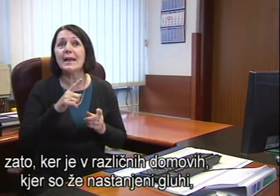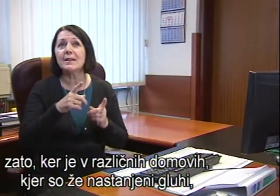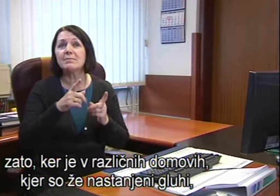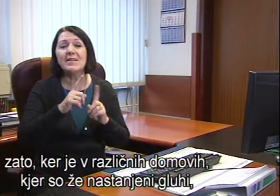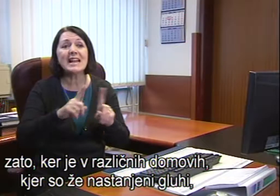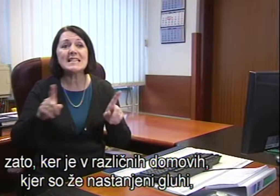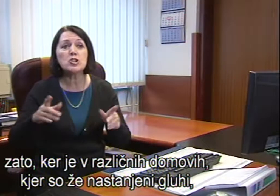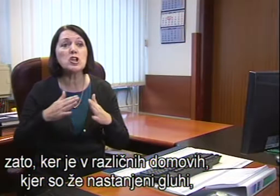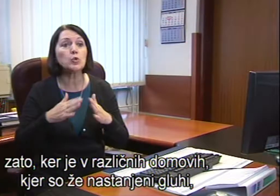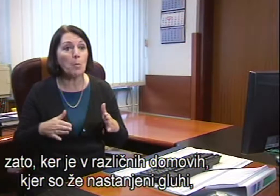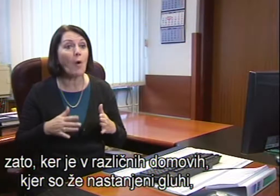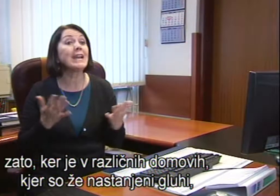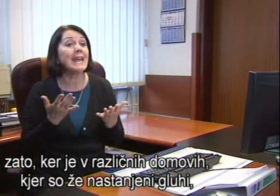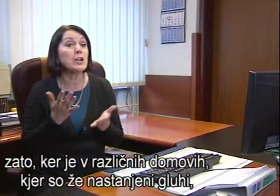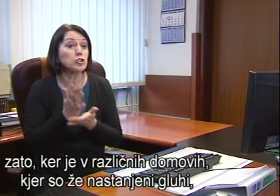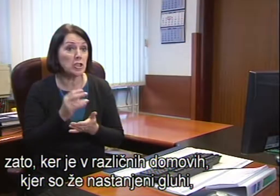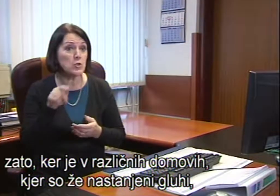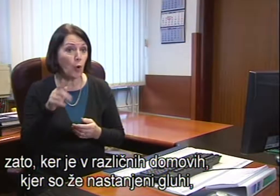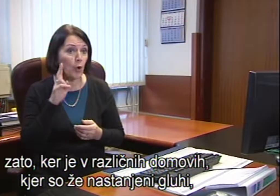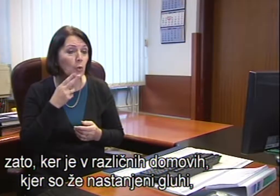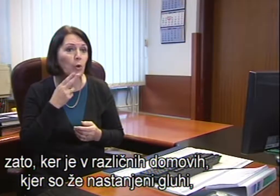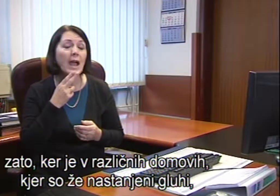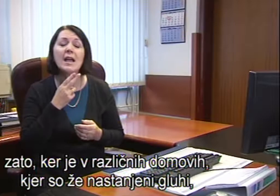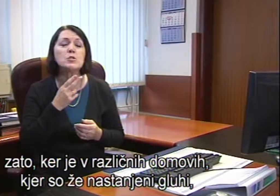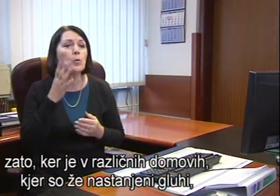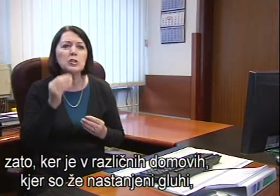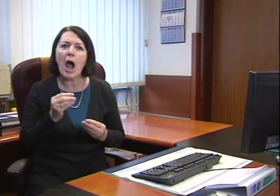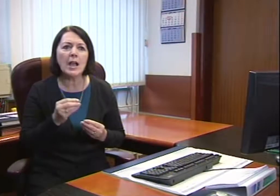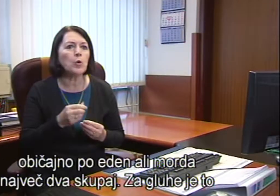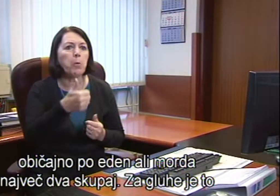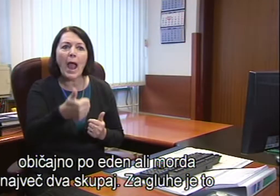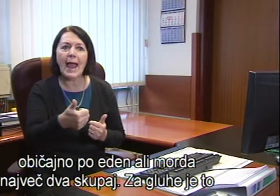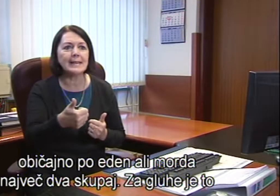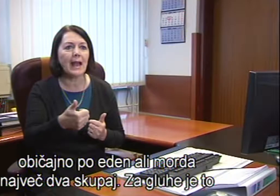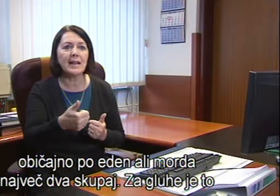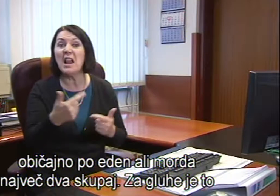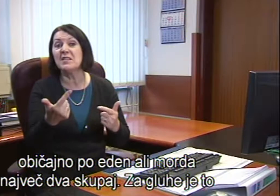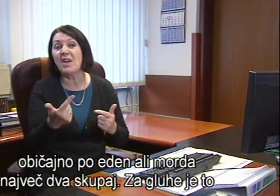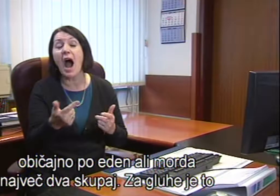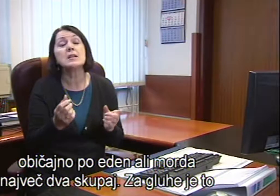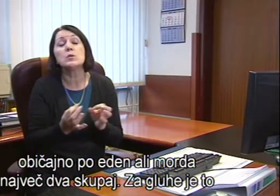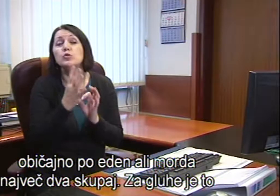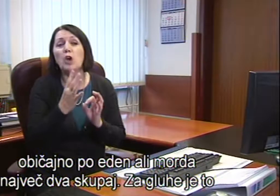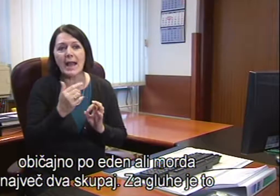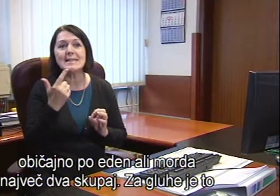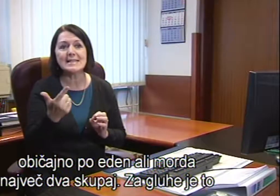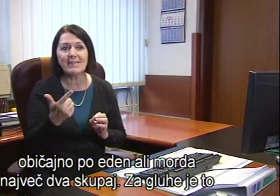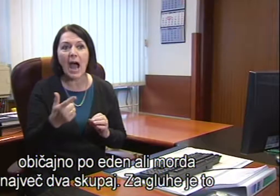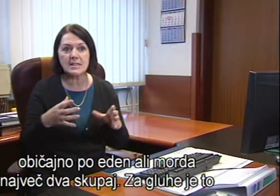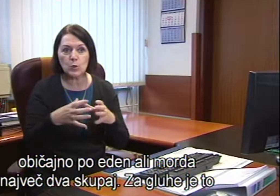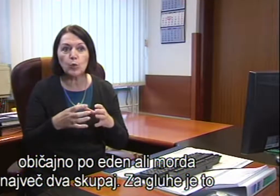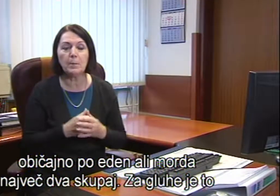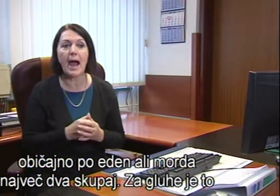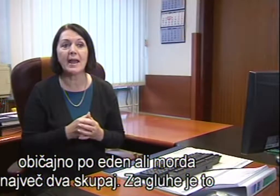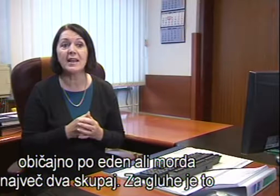zato, ker brezločni domovi, kjer so gluhi, so običajno po eden ali dva slučaj, te